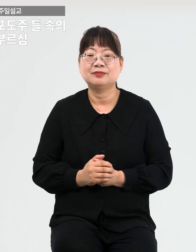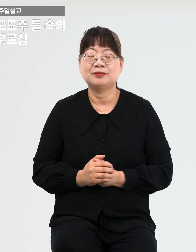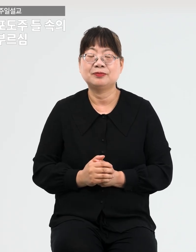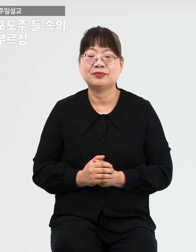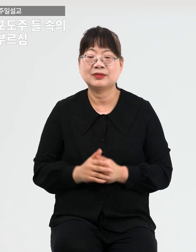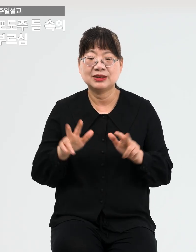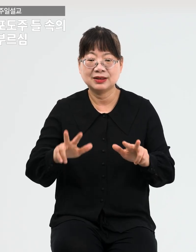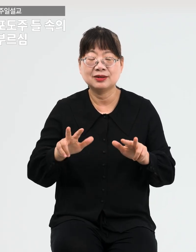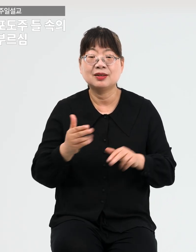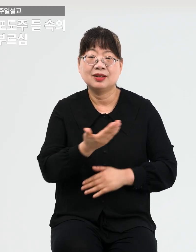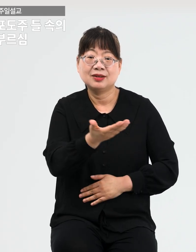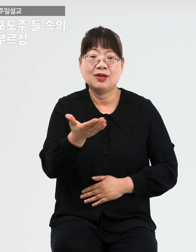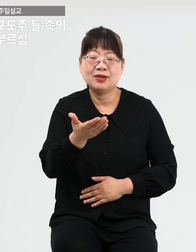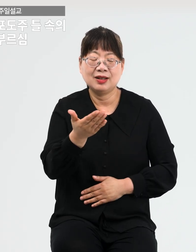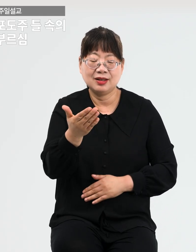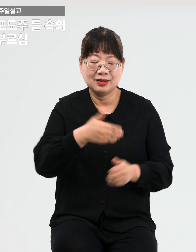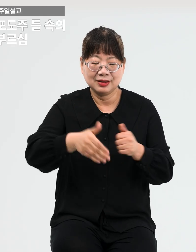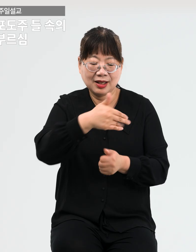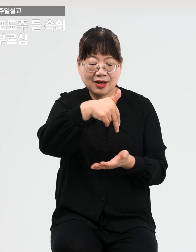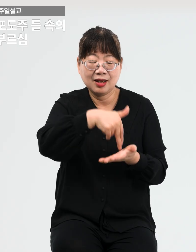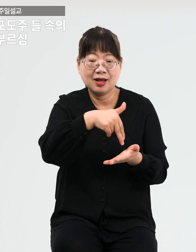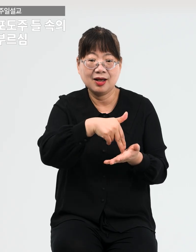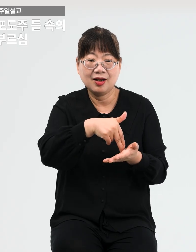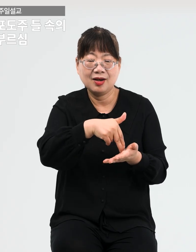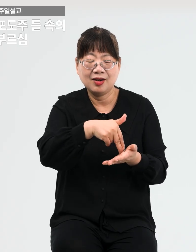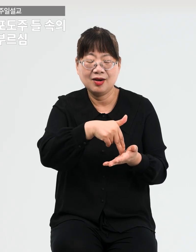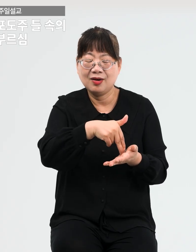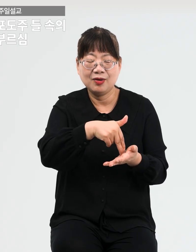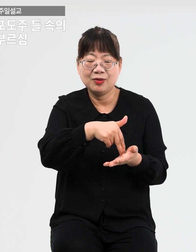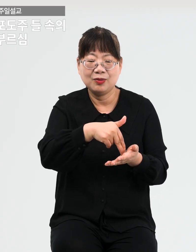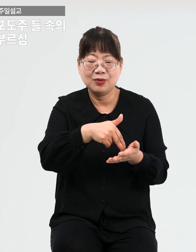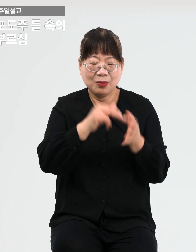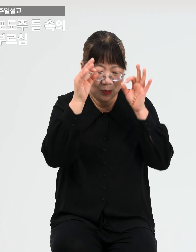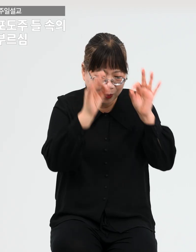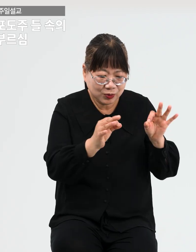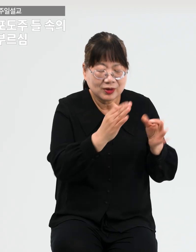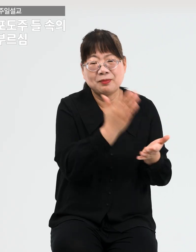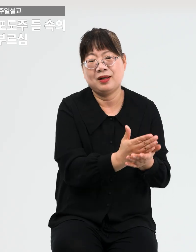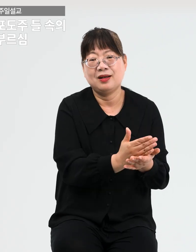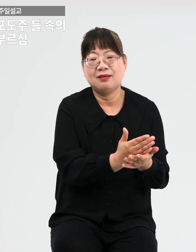여러분, 지금 여러분들의 처지, 형편, 수준을 보지 마세요.